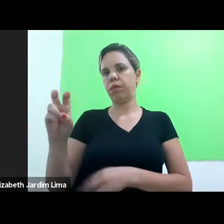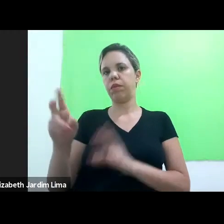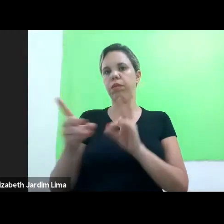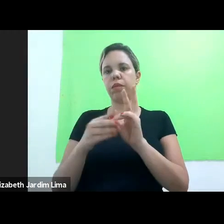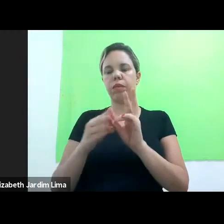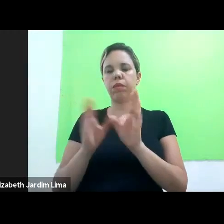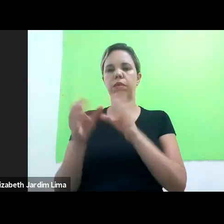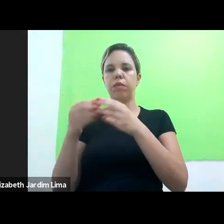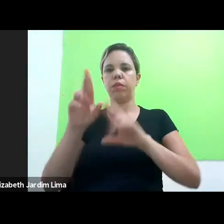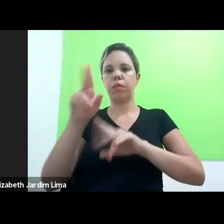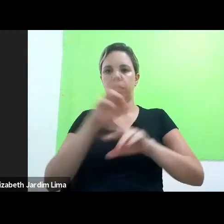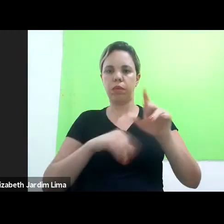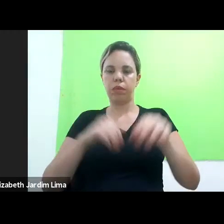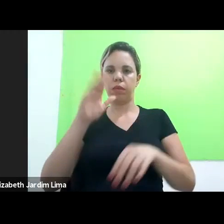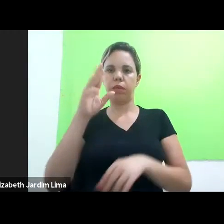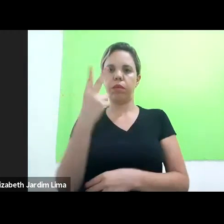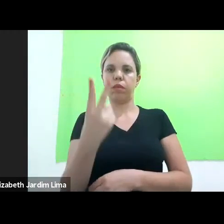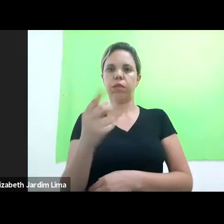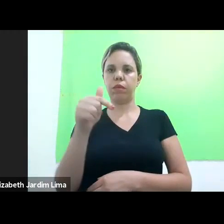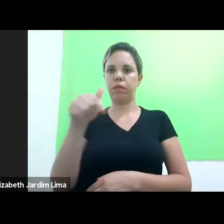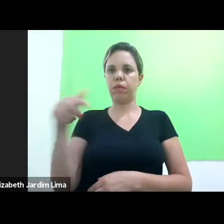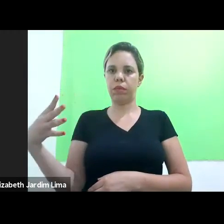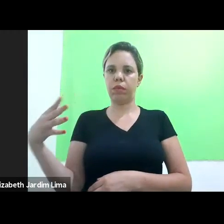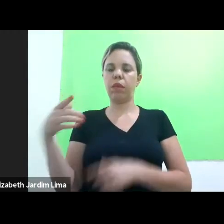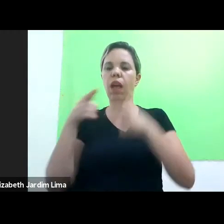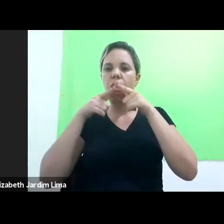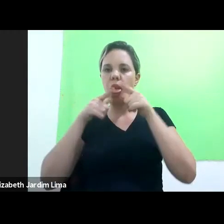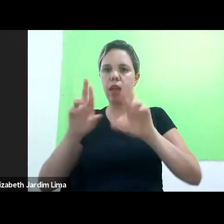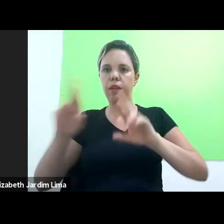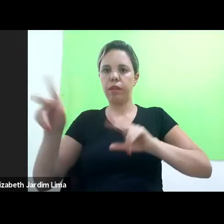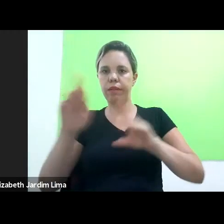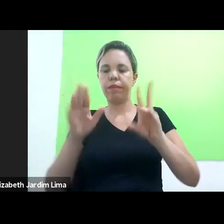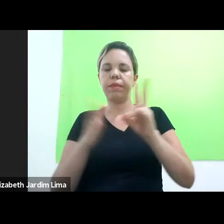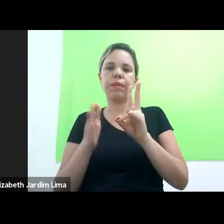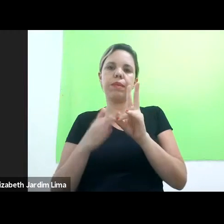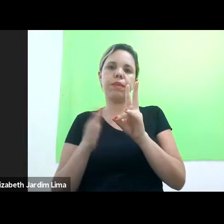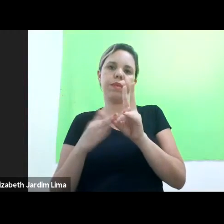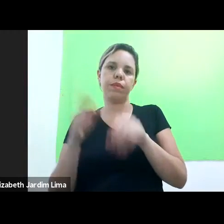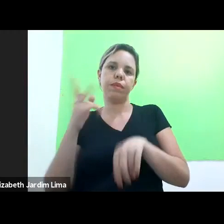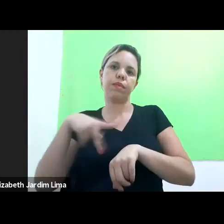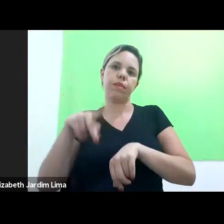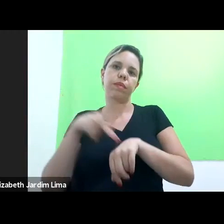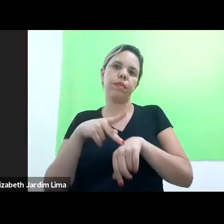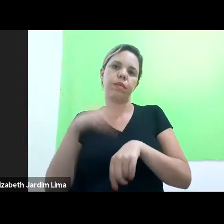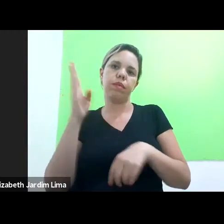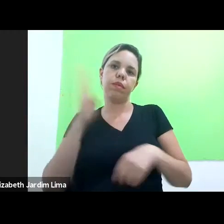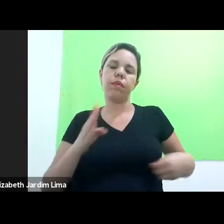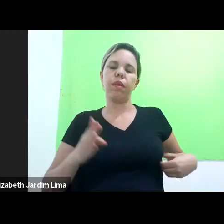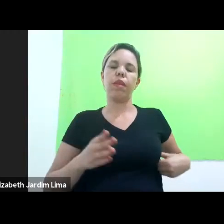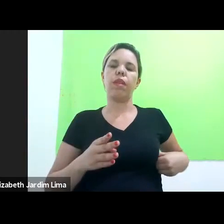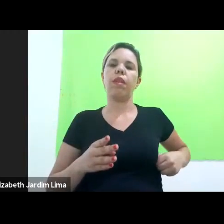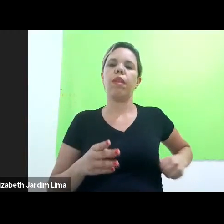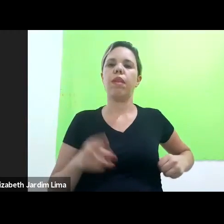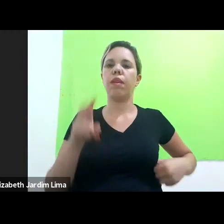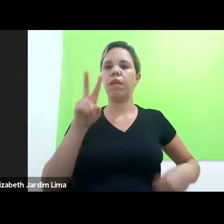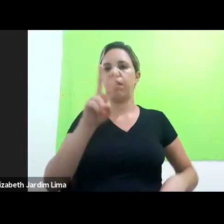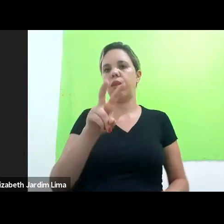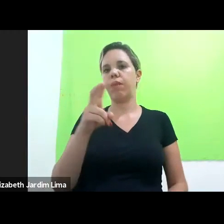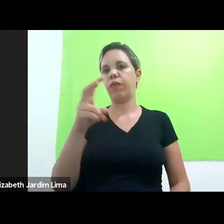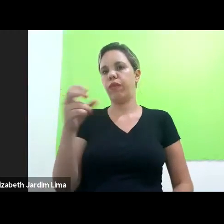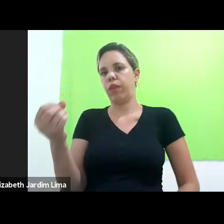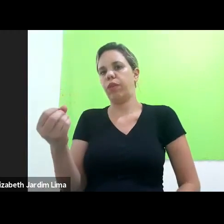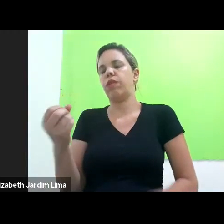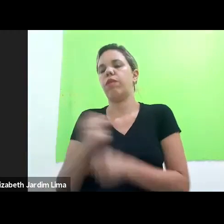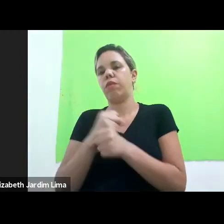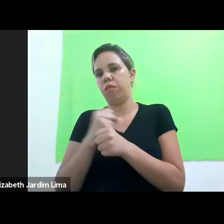mais de 274 línguas indígenas no nosso país. Então, embora 520 anos de muita